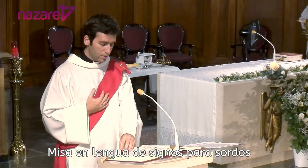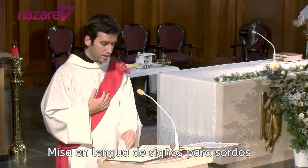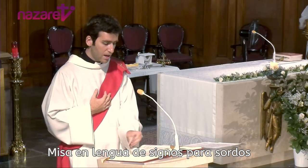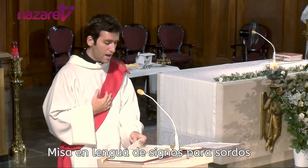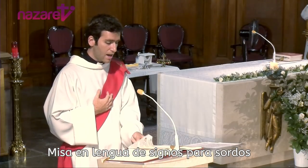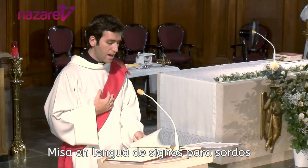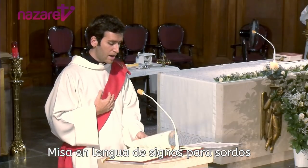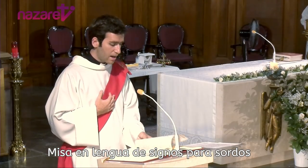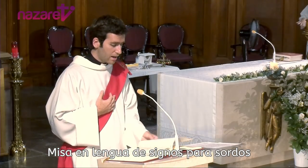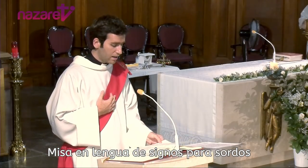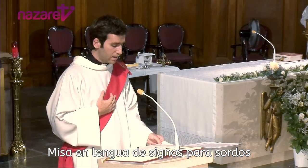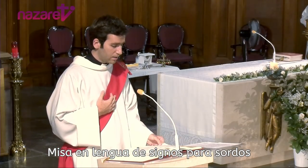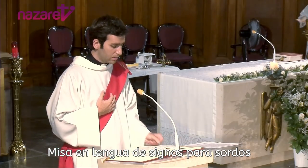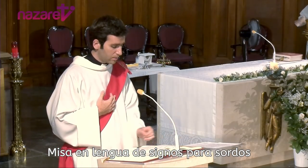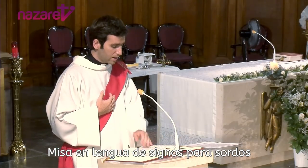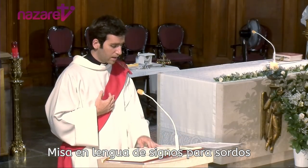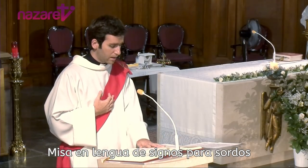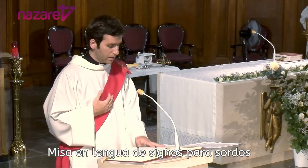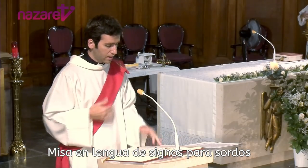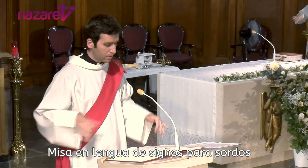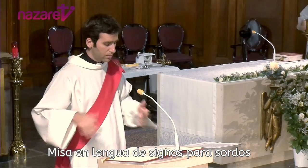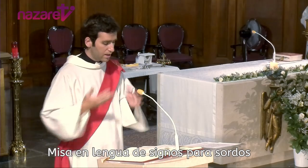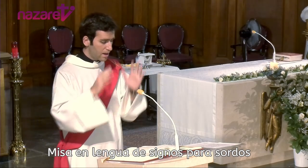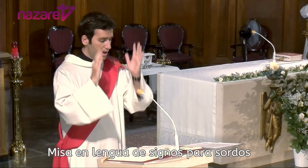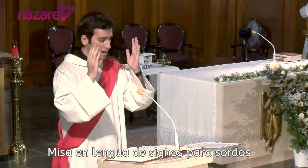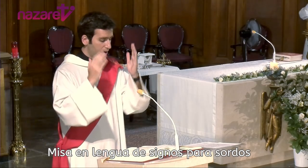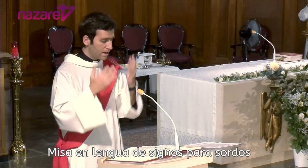Aleluya, aleluya, aleluya,